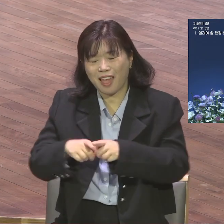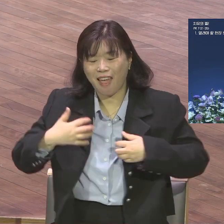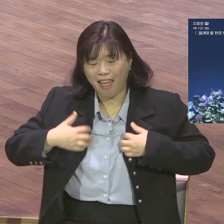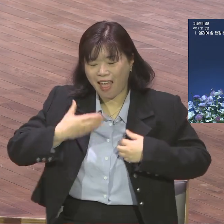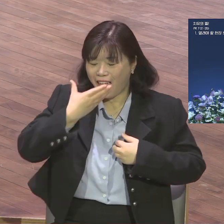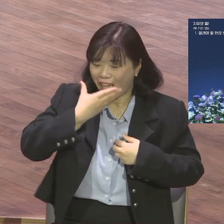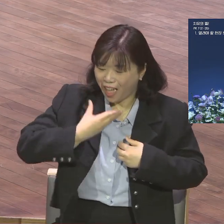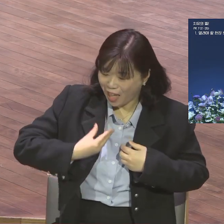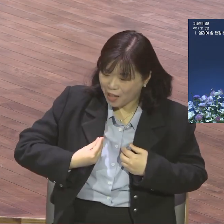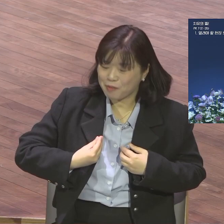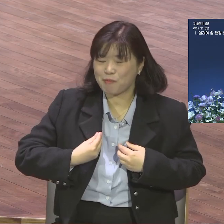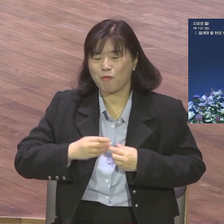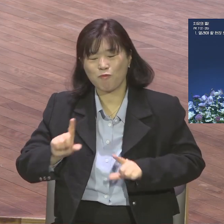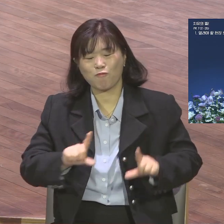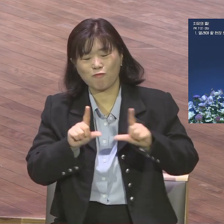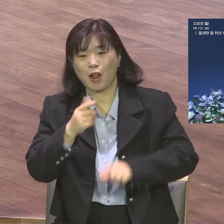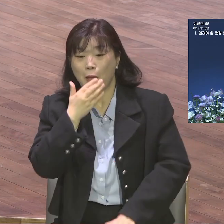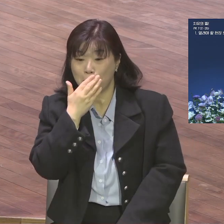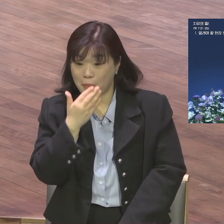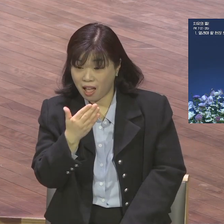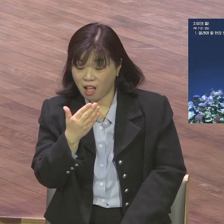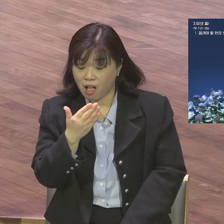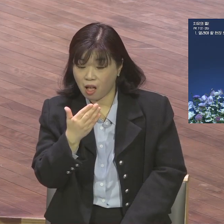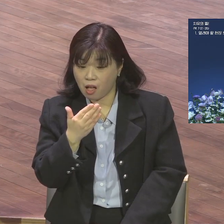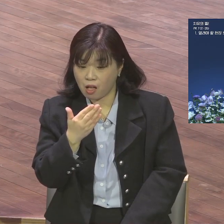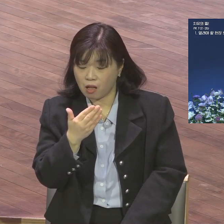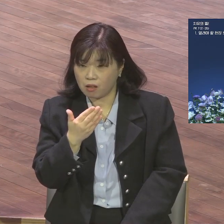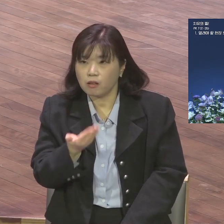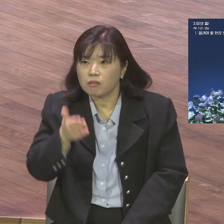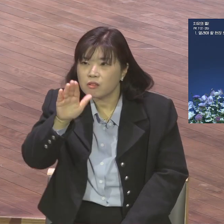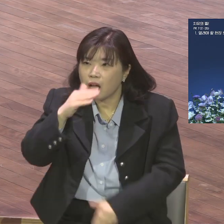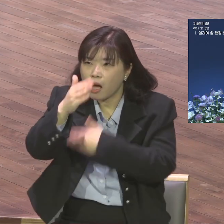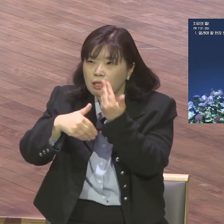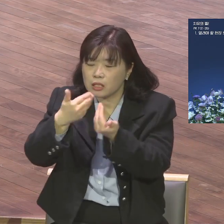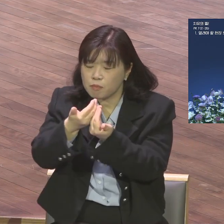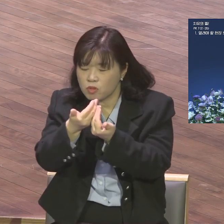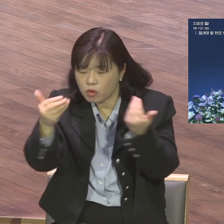가시덤불과 엉켜지에 그냥 땅에서 온갖 고통을 당하고